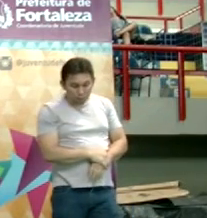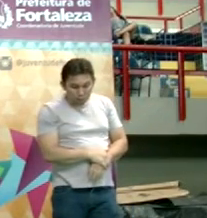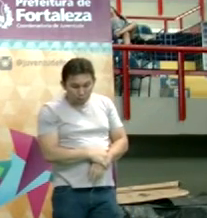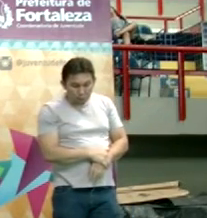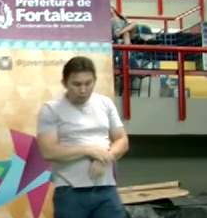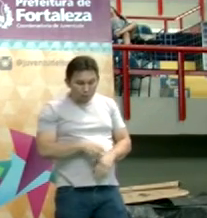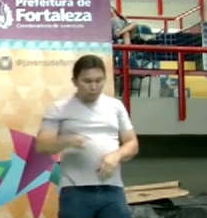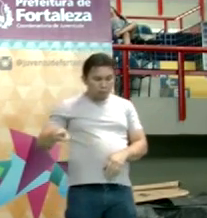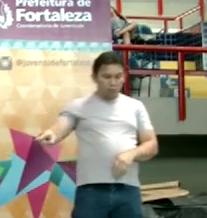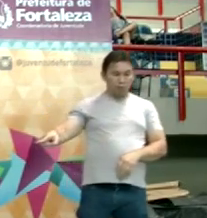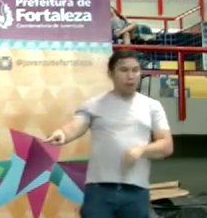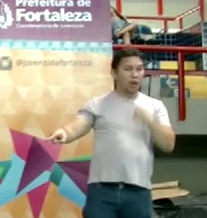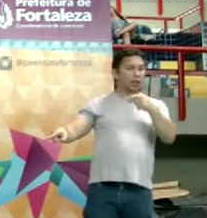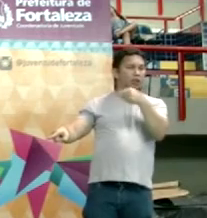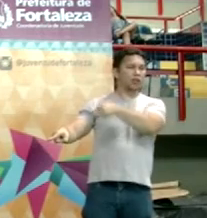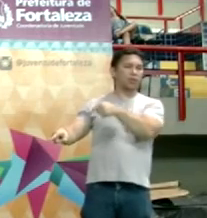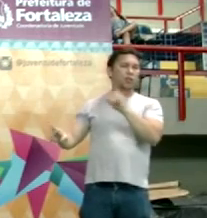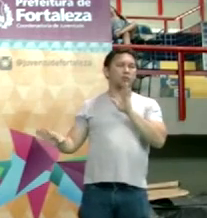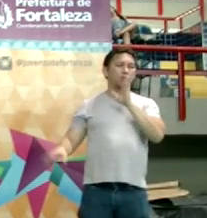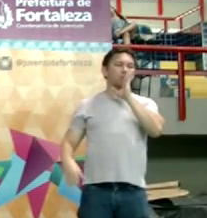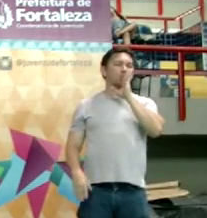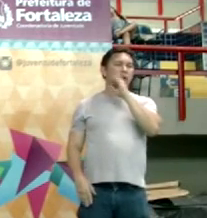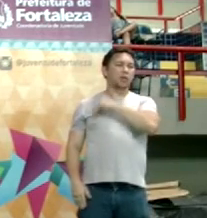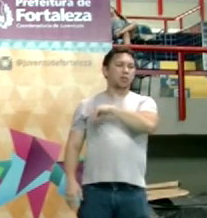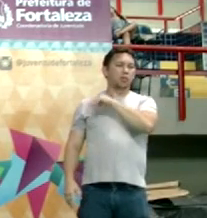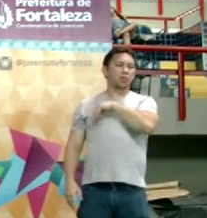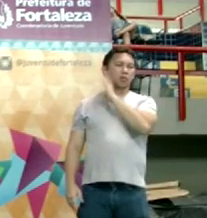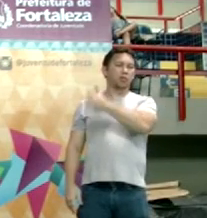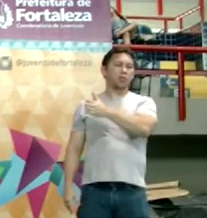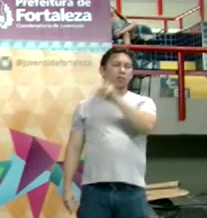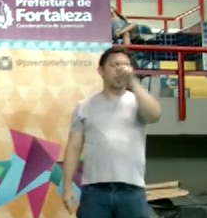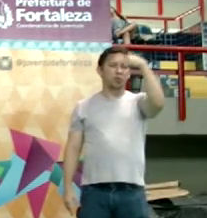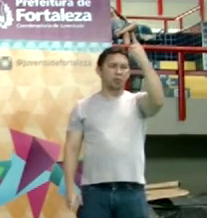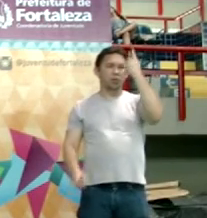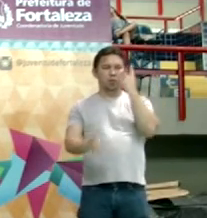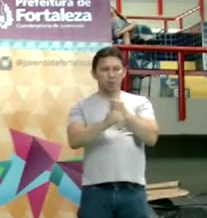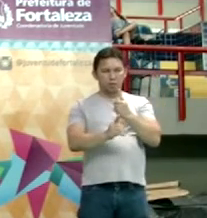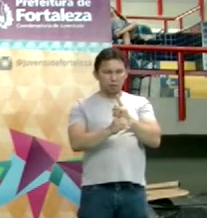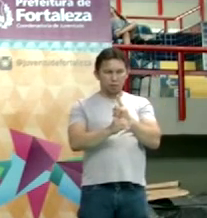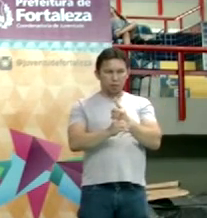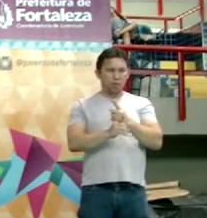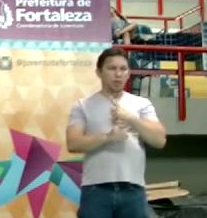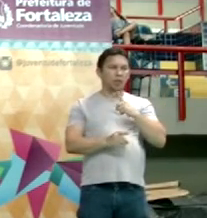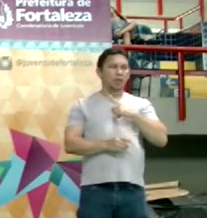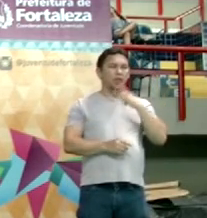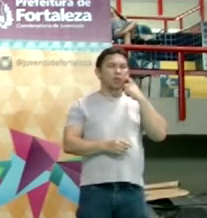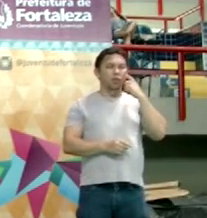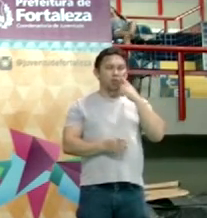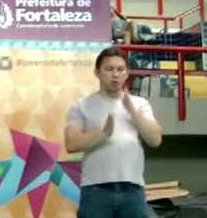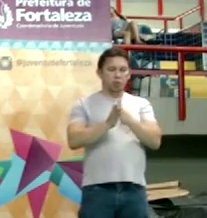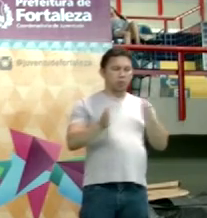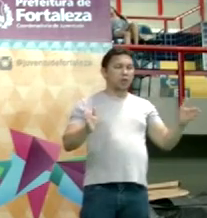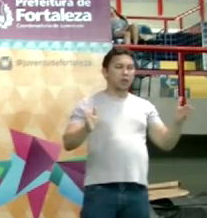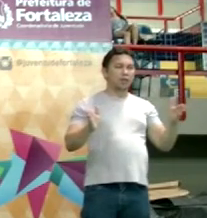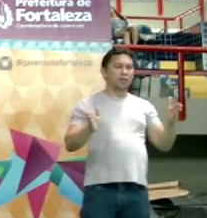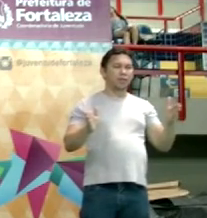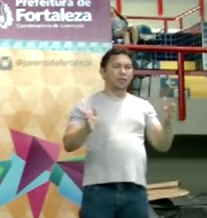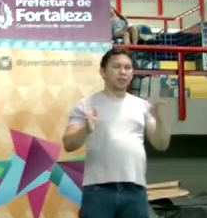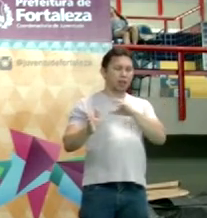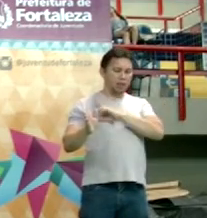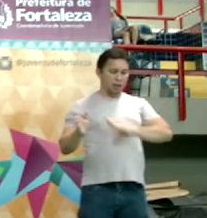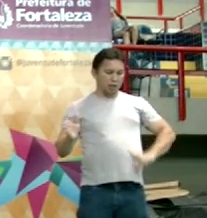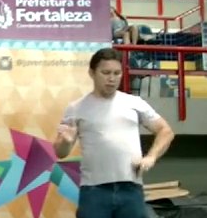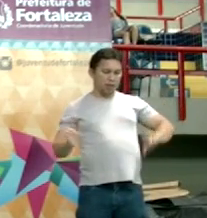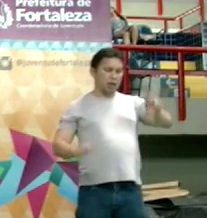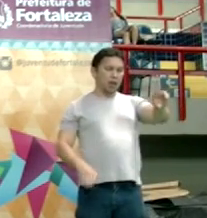Oeste Paulista não vai sofrer esse impacto. Tanto é que o nosso próximo encontro, que vai ser sobre República Velha, a gente vai ver que quem é que